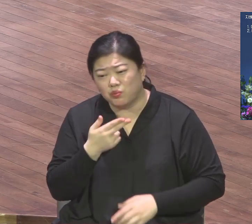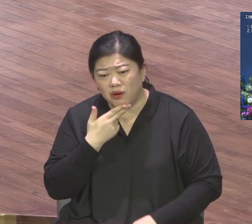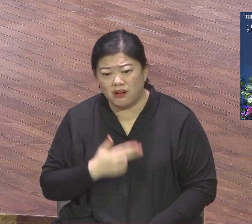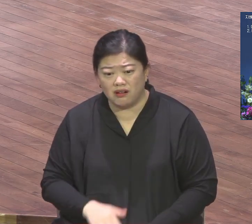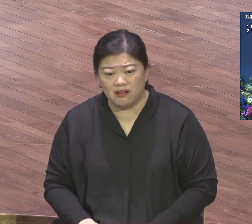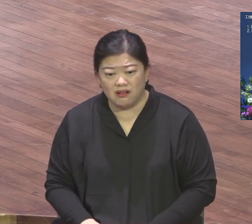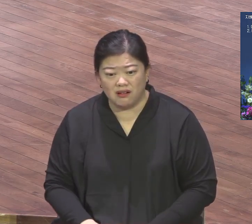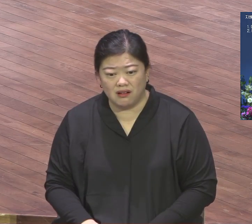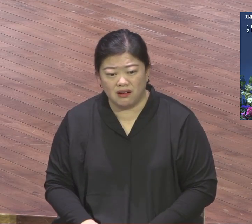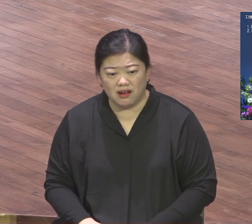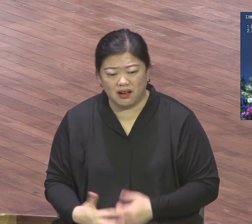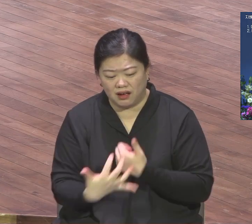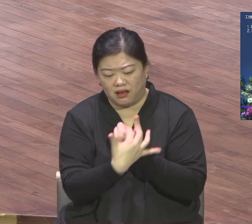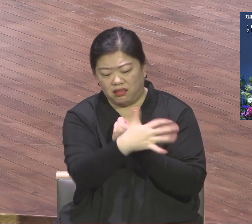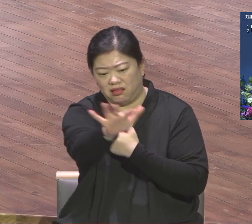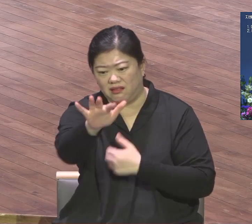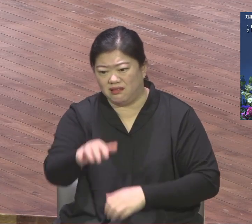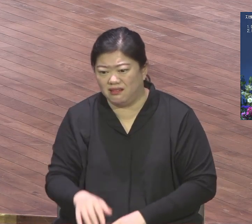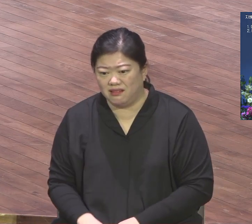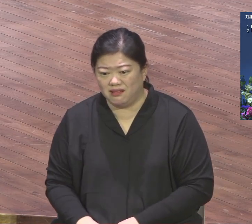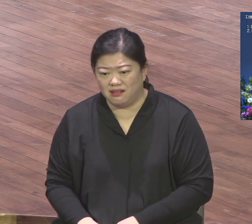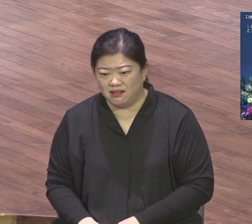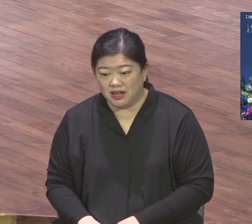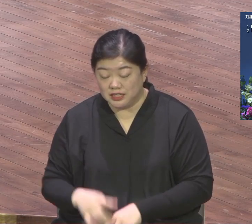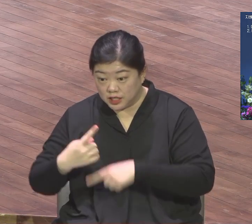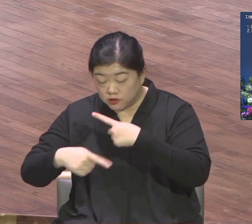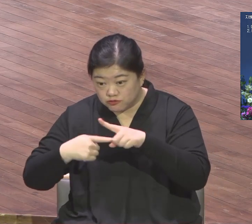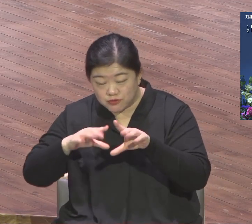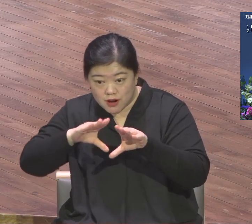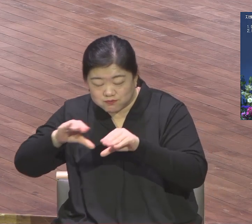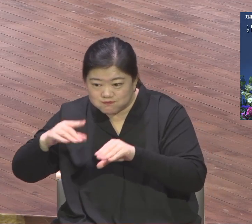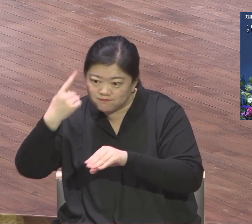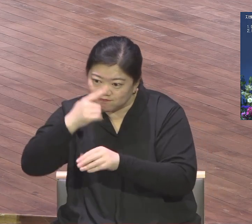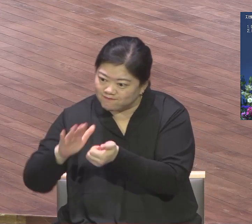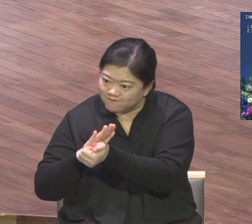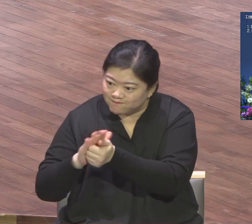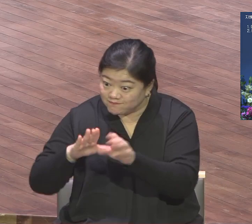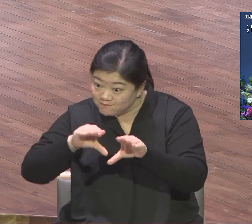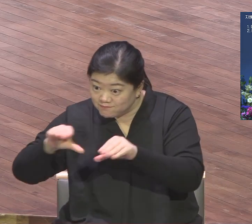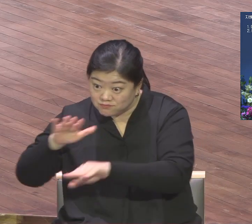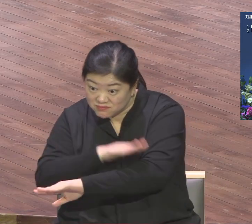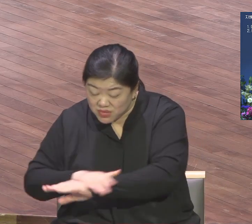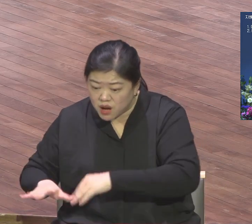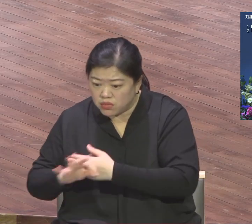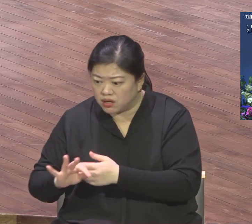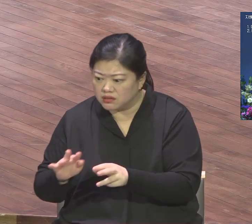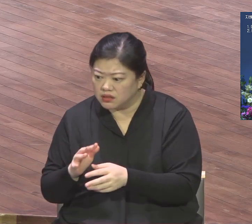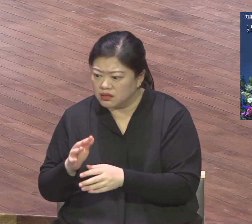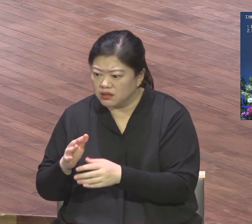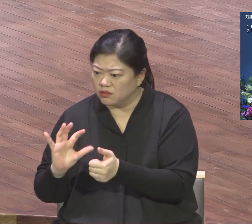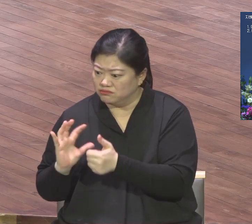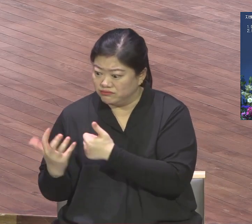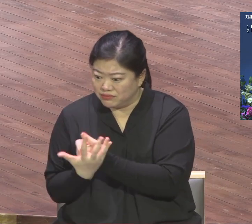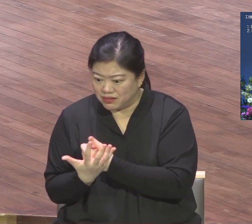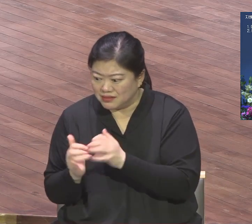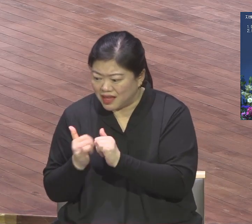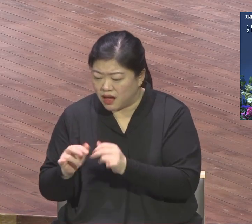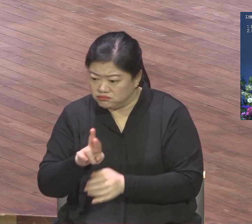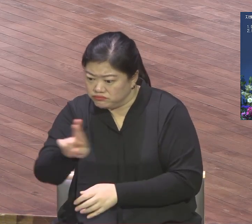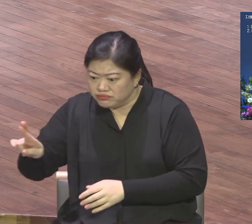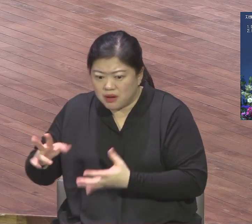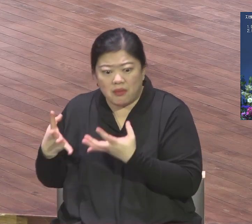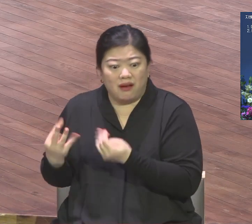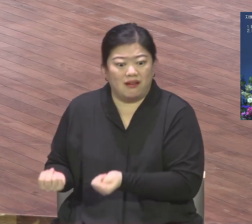말 한마디가요 생명 살리는 양약이 된다 그 말이에요. 응? 비단 상대뿐만 아니라 자기도